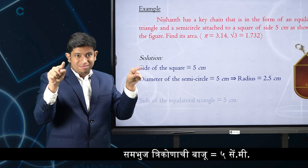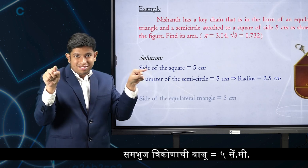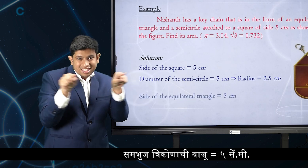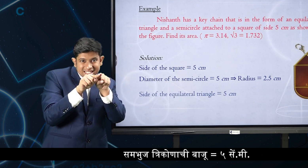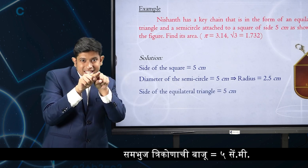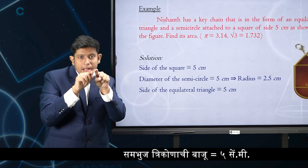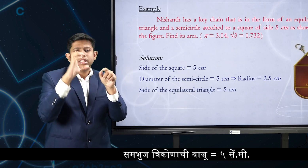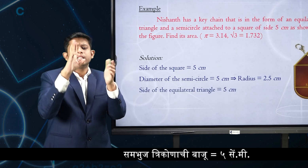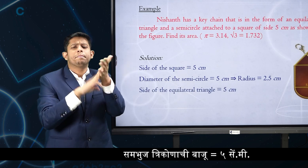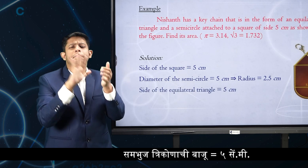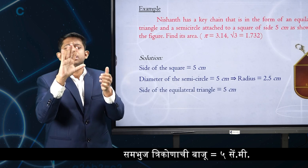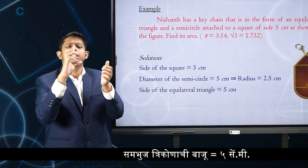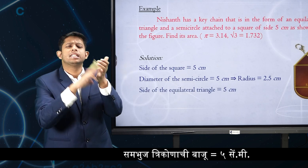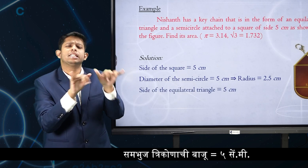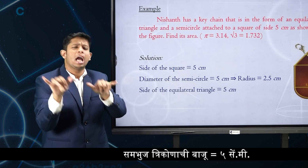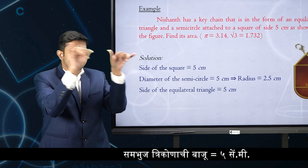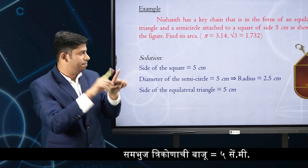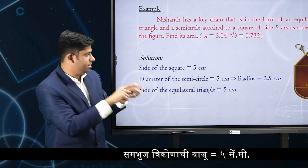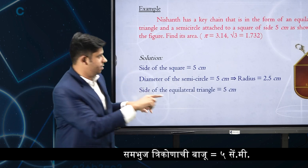समभुज त्रिकोणाची बाजू 5 सेंटीमीटर.